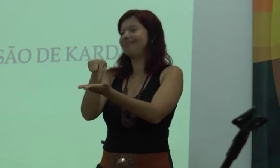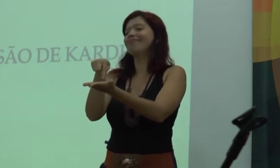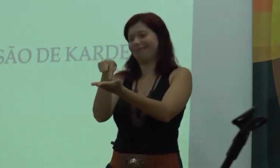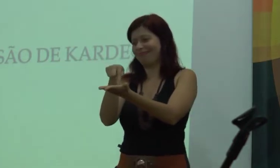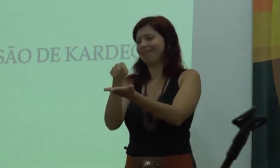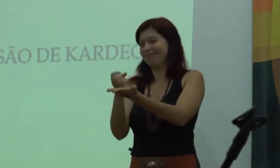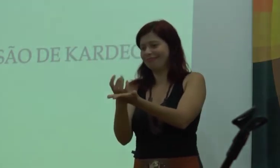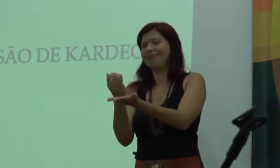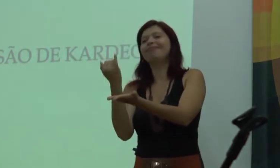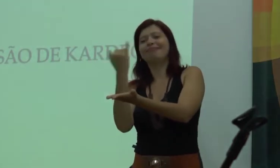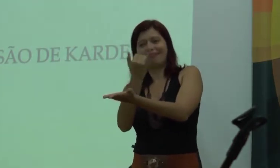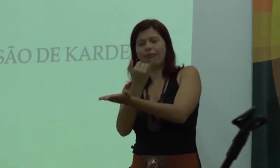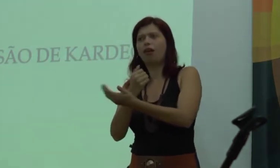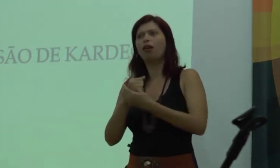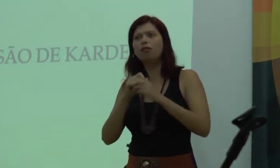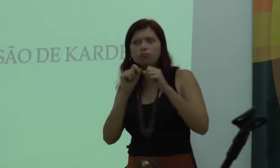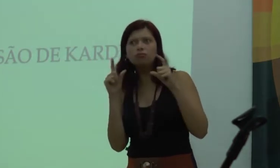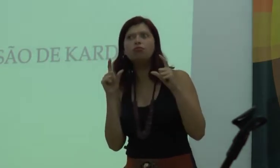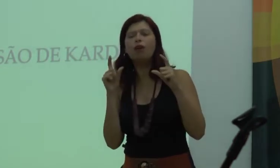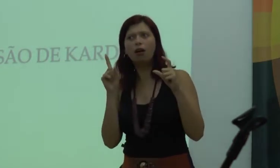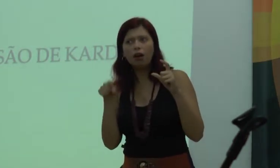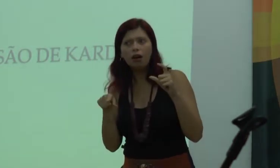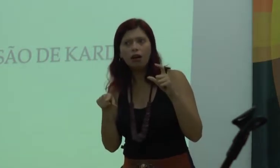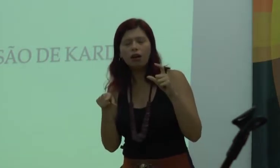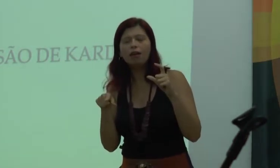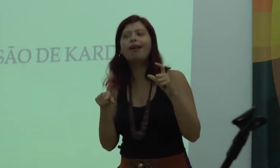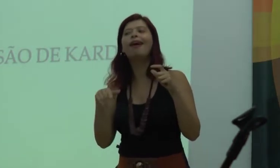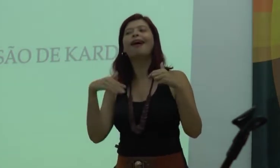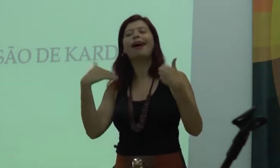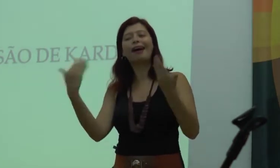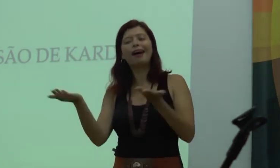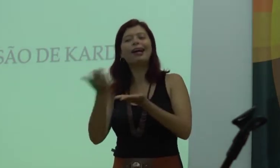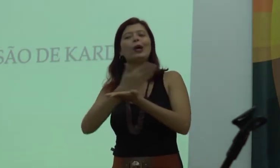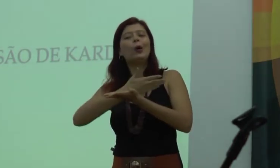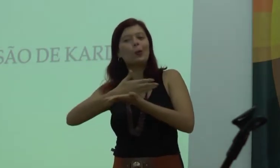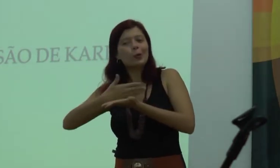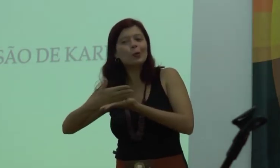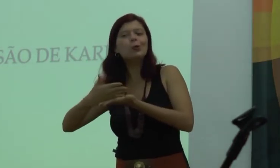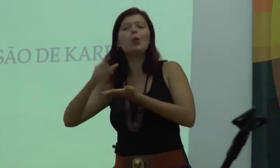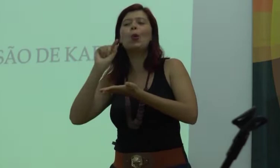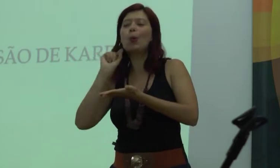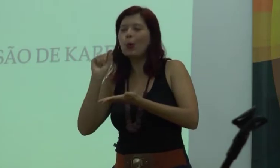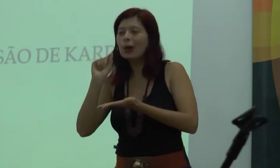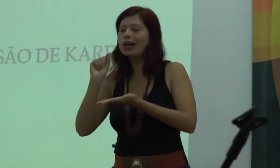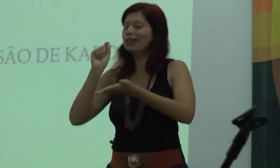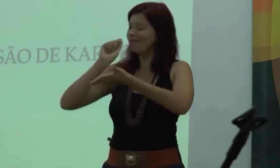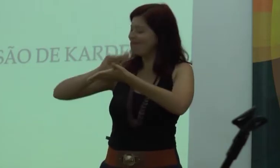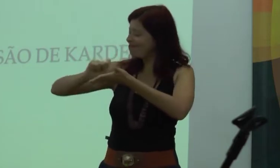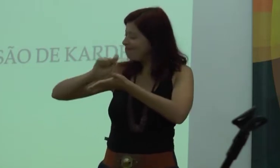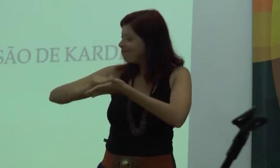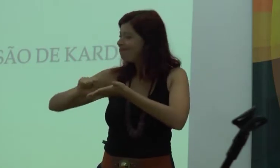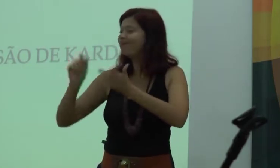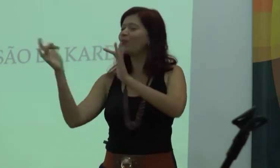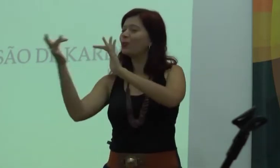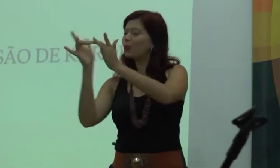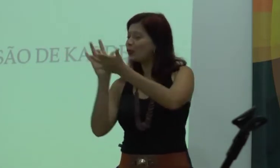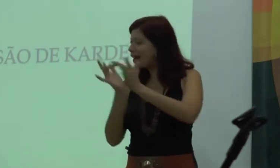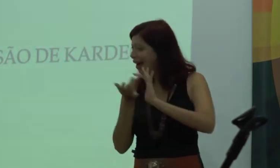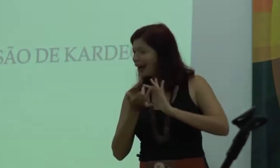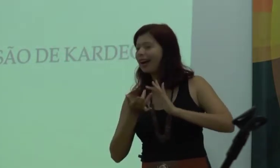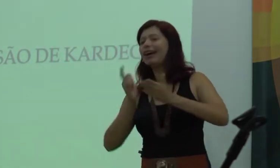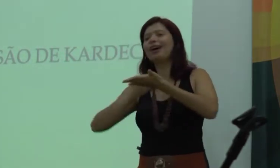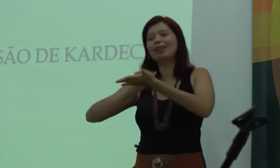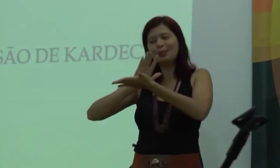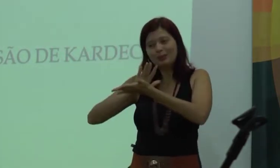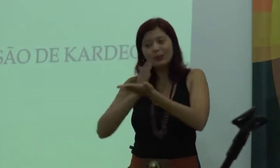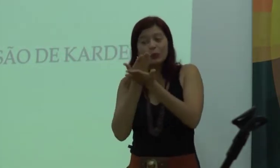a doutrina espírita para informar. É mesmo, Kardec ficou surpreso. Então, começou a